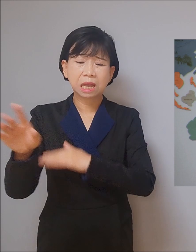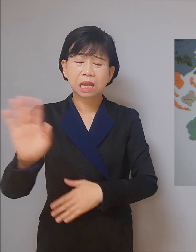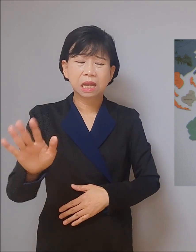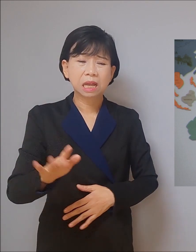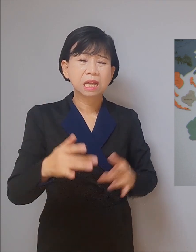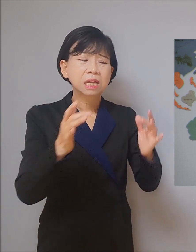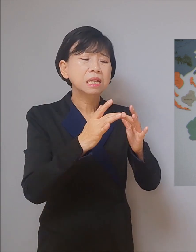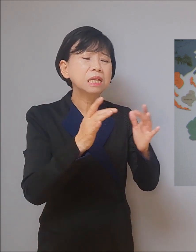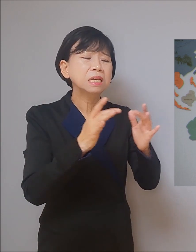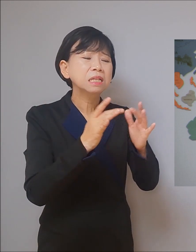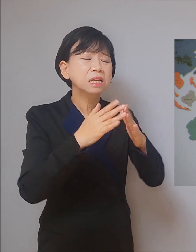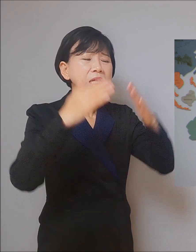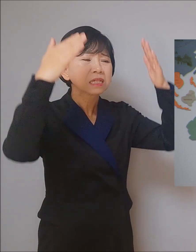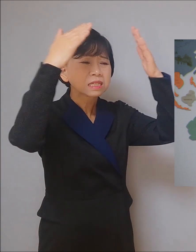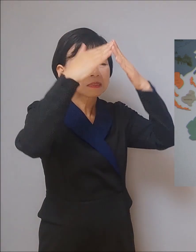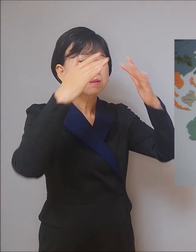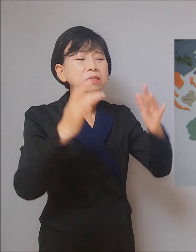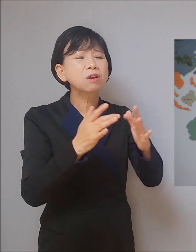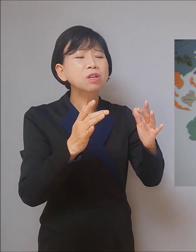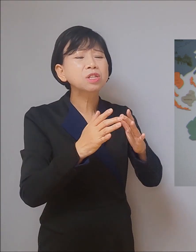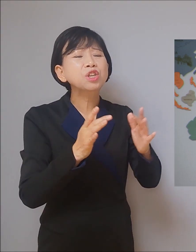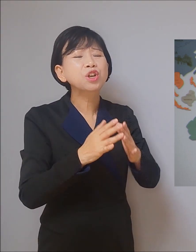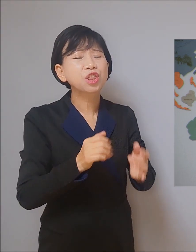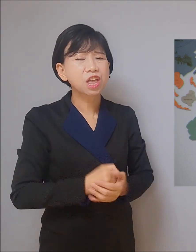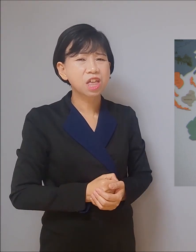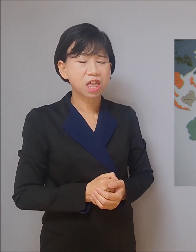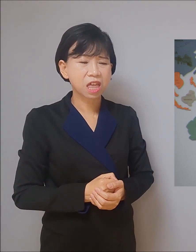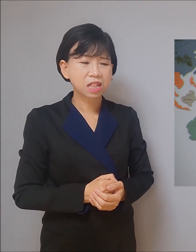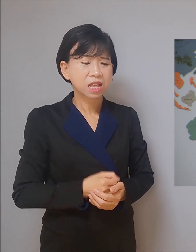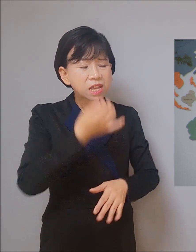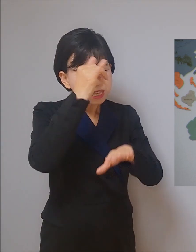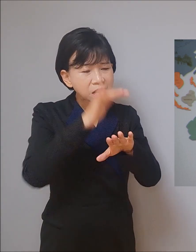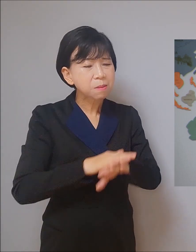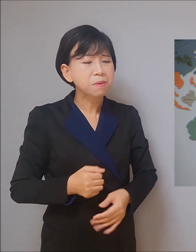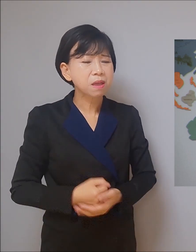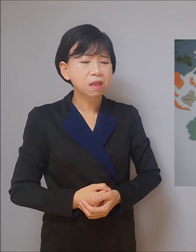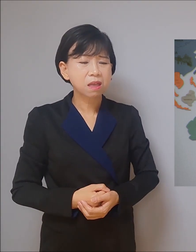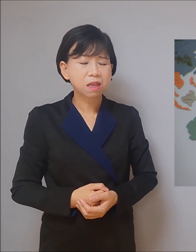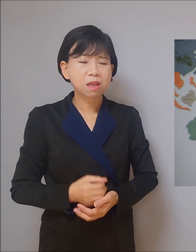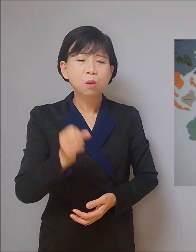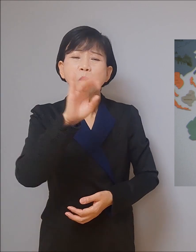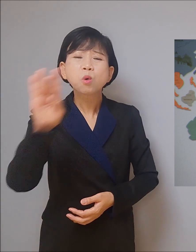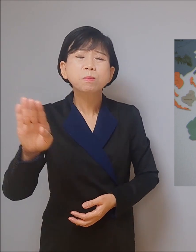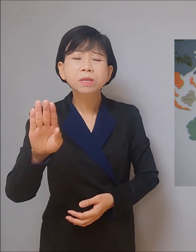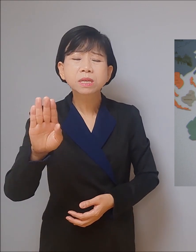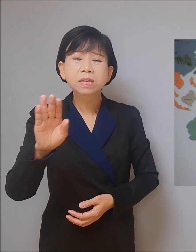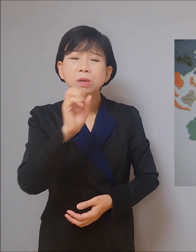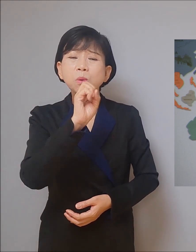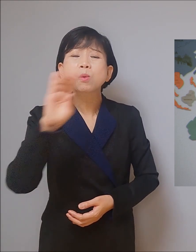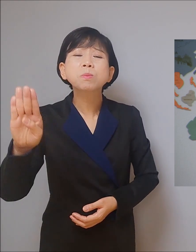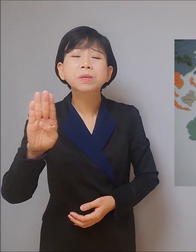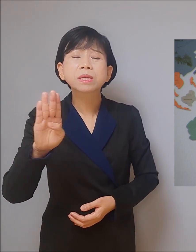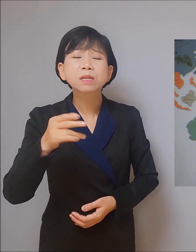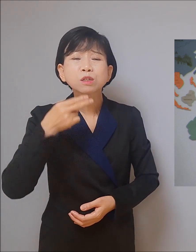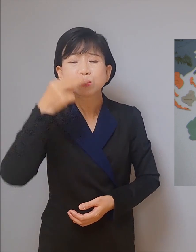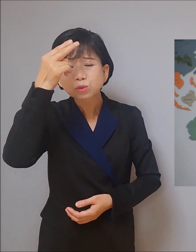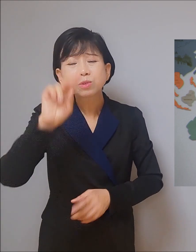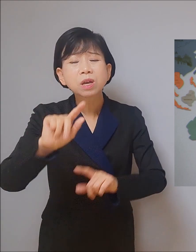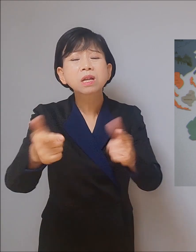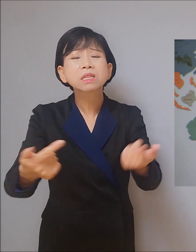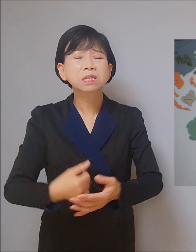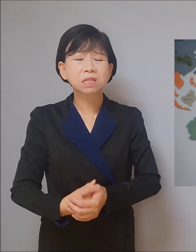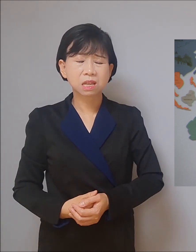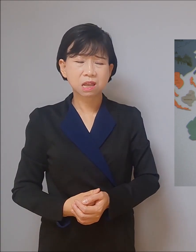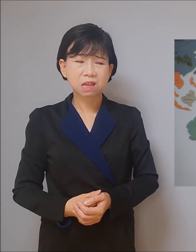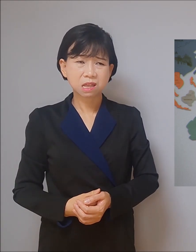하네요. 다들 맥주 한 잔씩 하는 거 술도 아니라네요. 다들 살다가 꼴 보기 싫으면 그냥